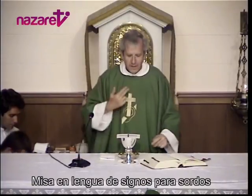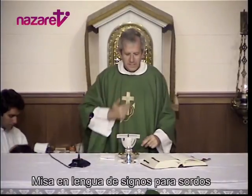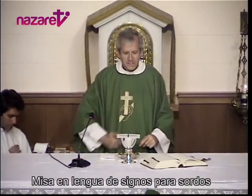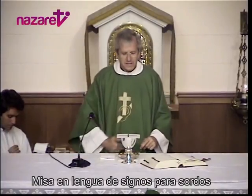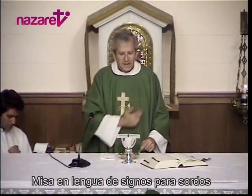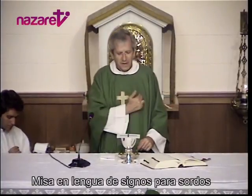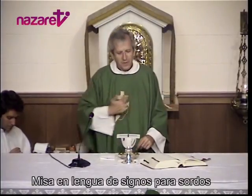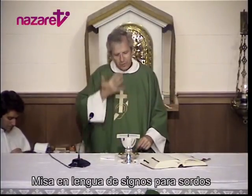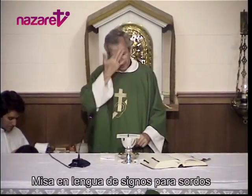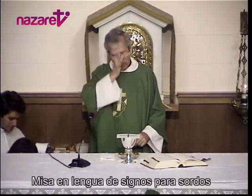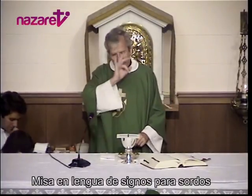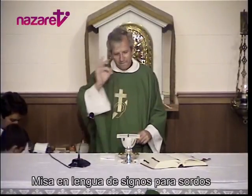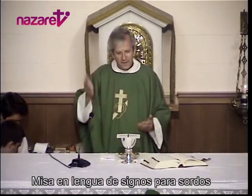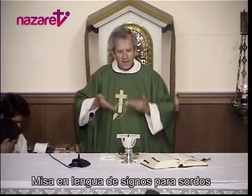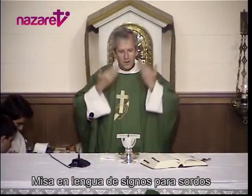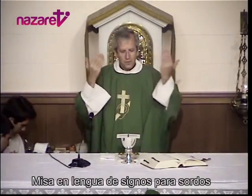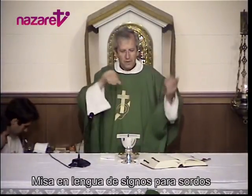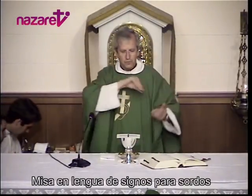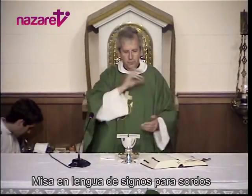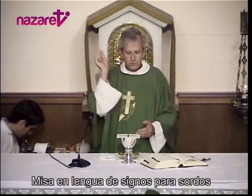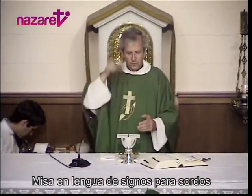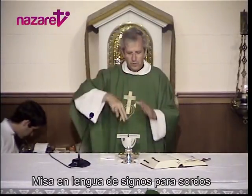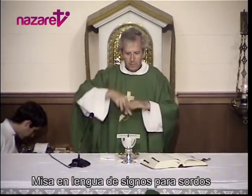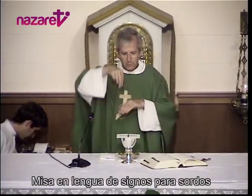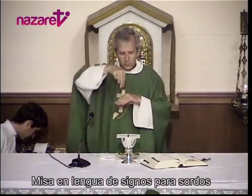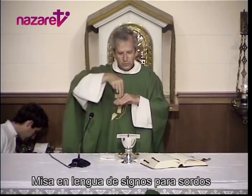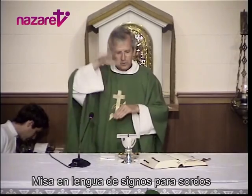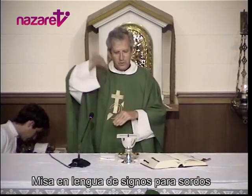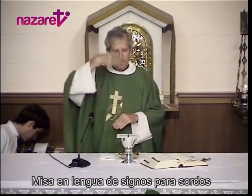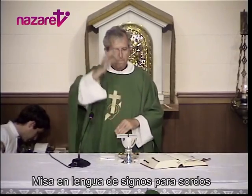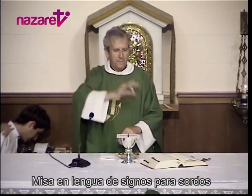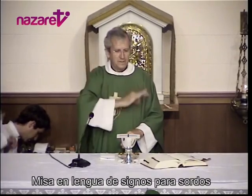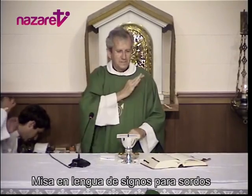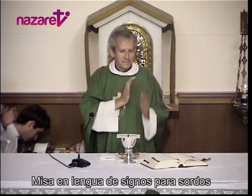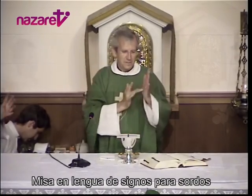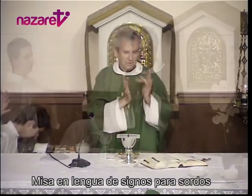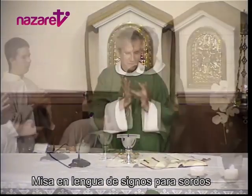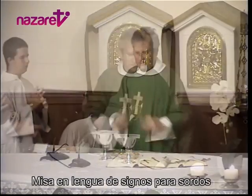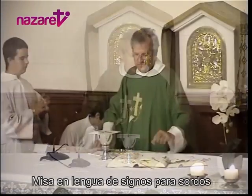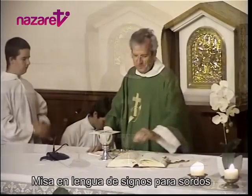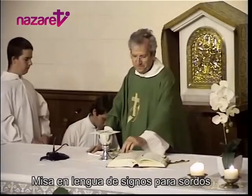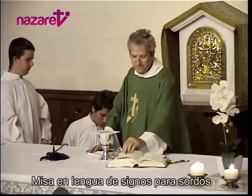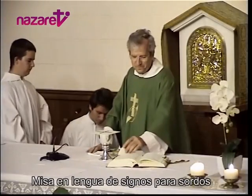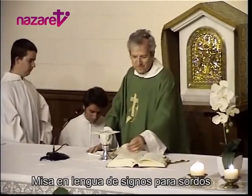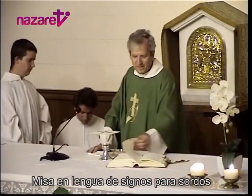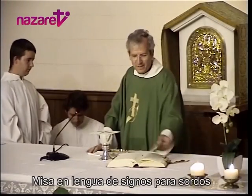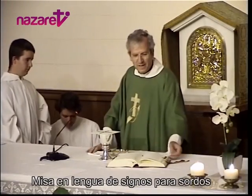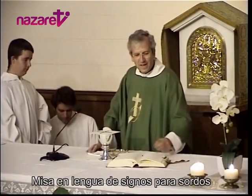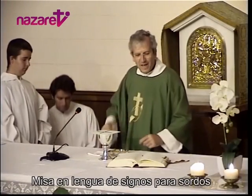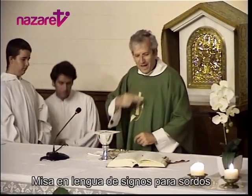Este es el sacramento de nuestra fe. Anunciamos tu muerte, proclamamos tu resurrección. Ven, Señor Jesús.